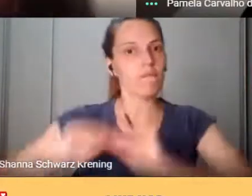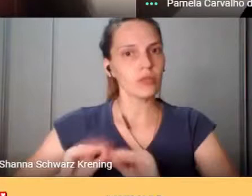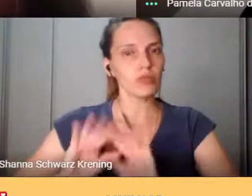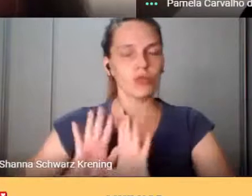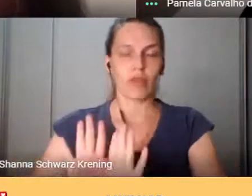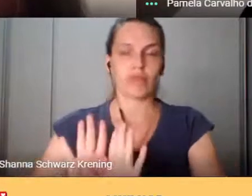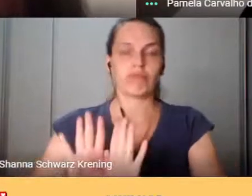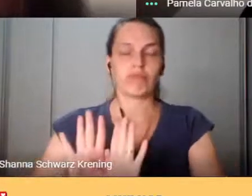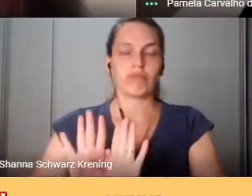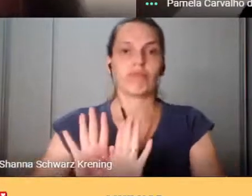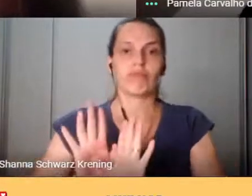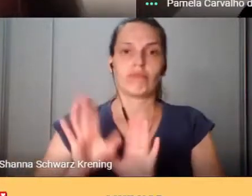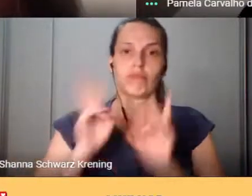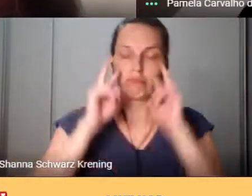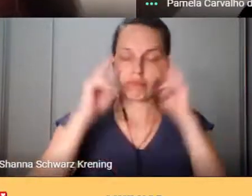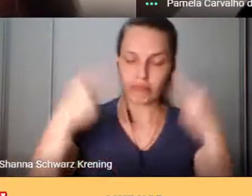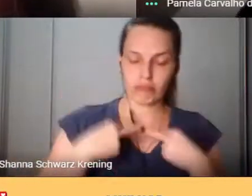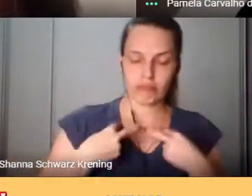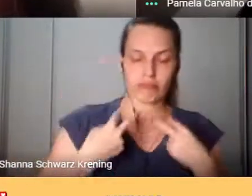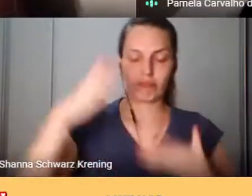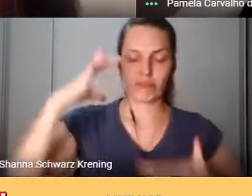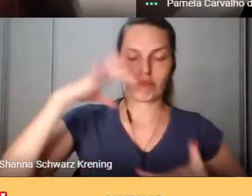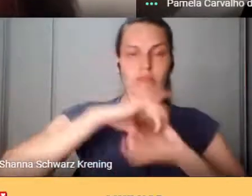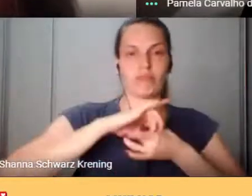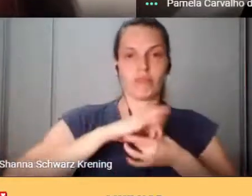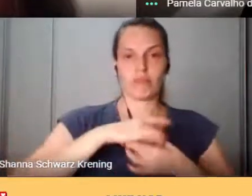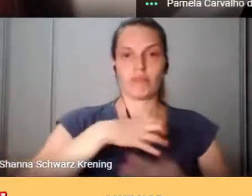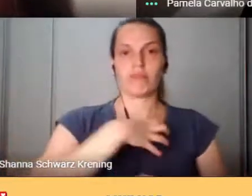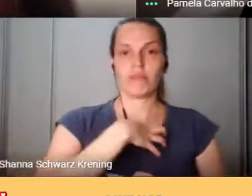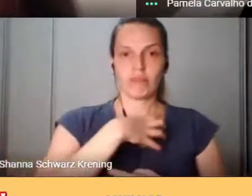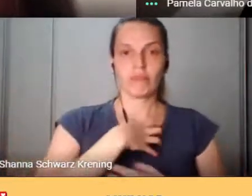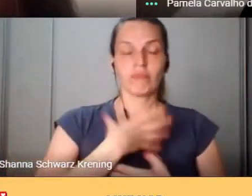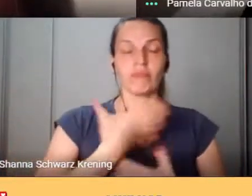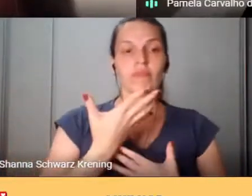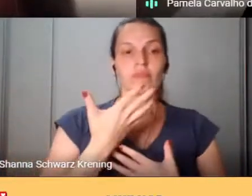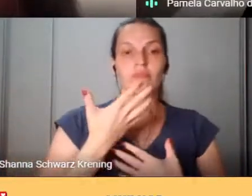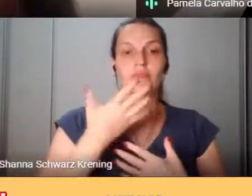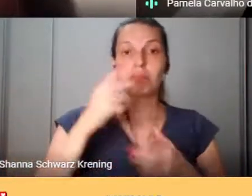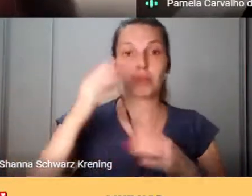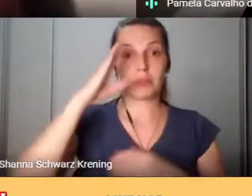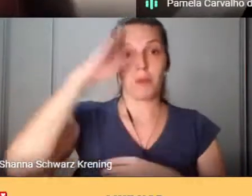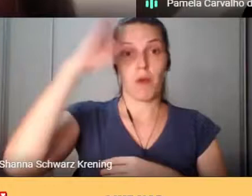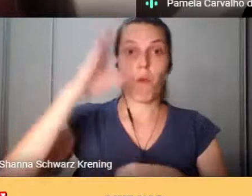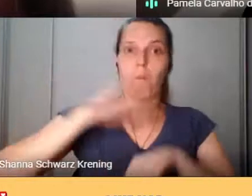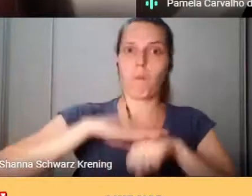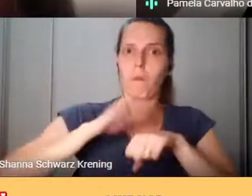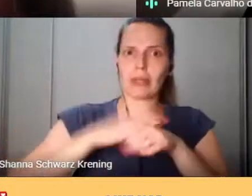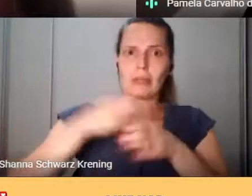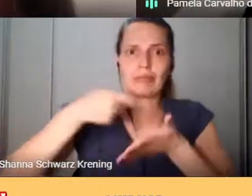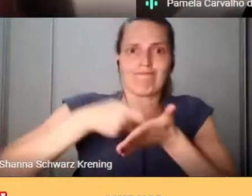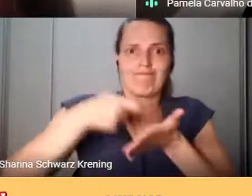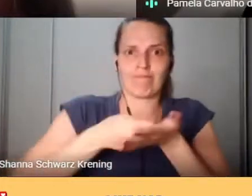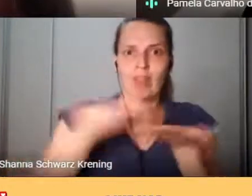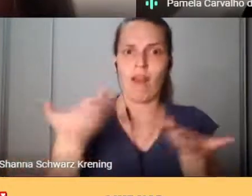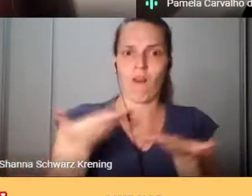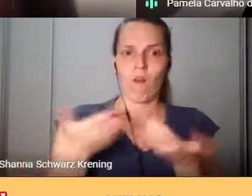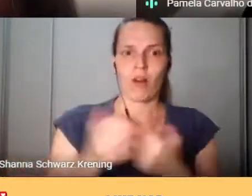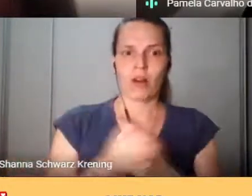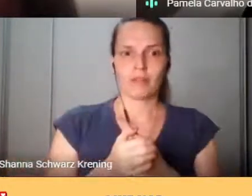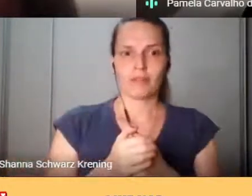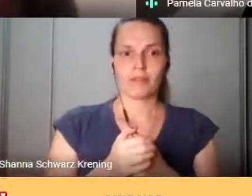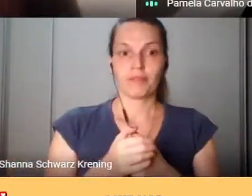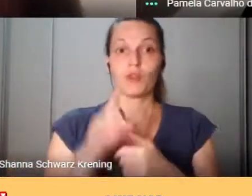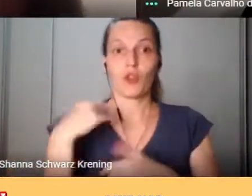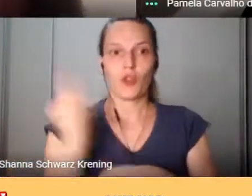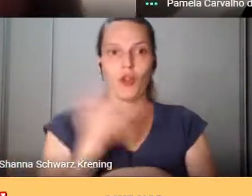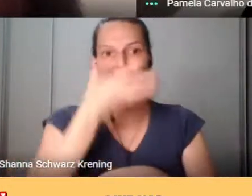no momento que nós estamos sendo tão exigidos, né? Eu acho que tu traz um ponto que a gente esquece, que é uma facilidade. Então